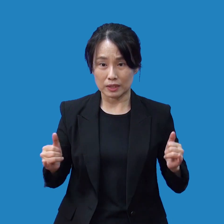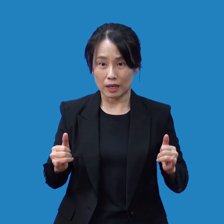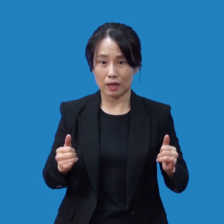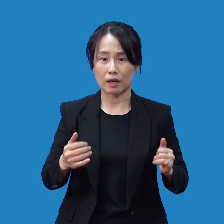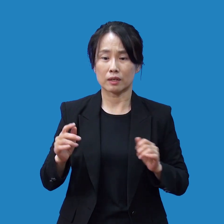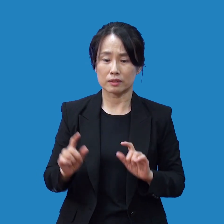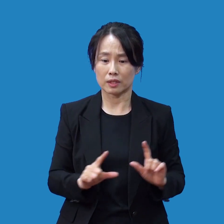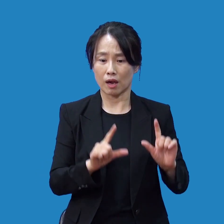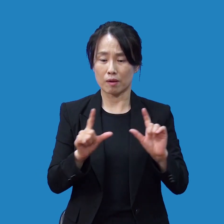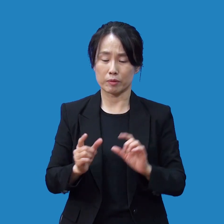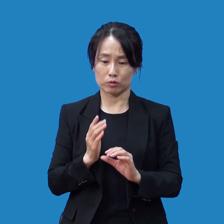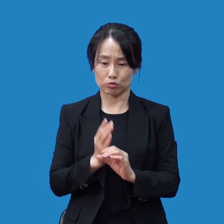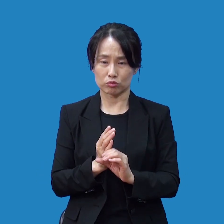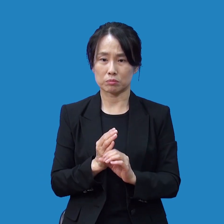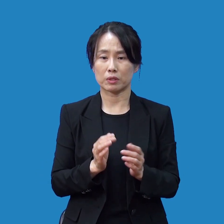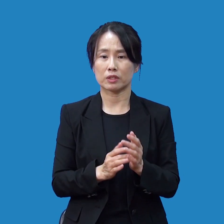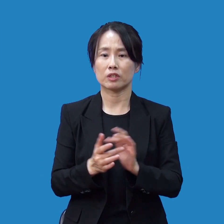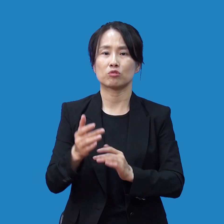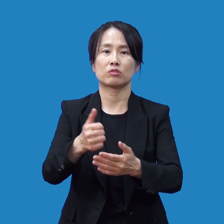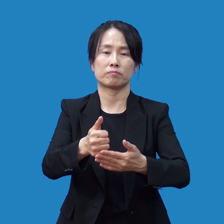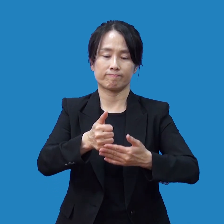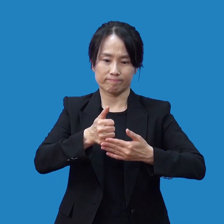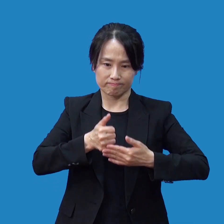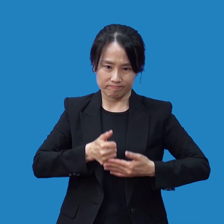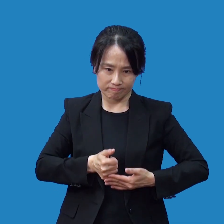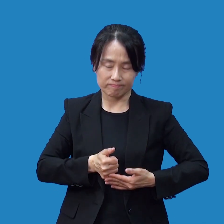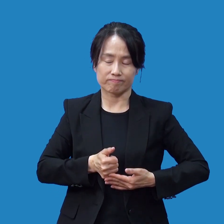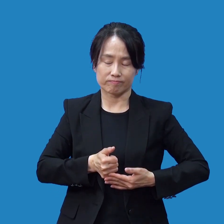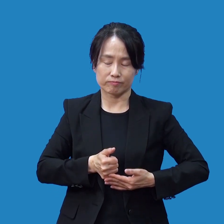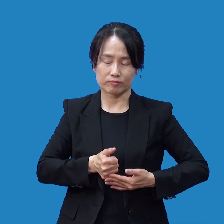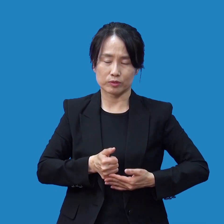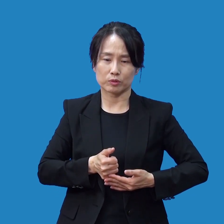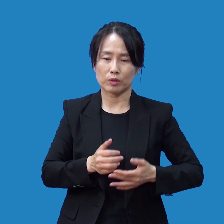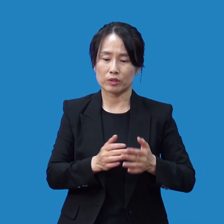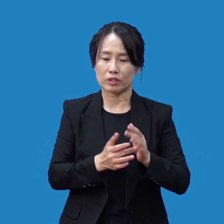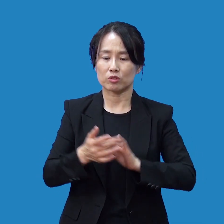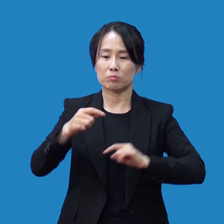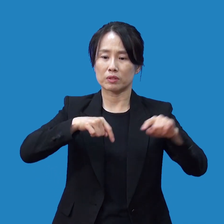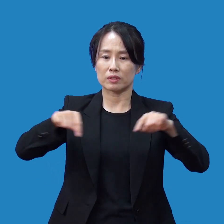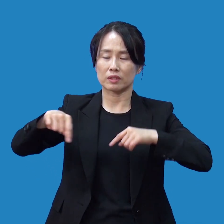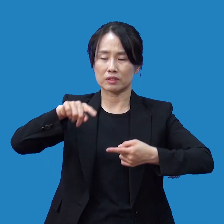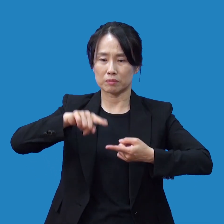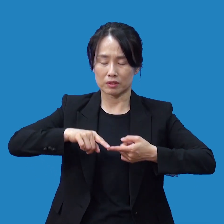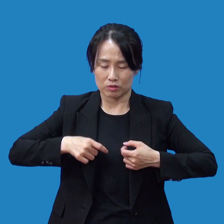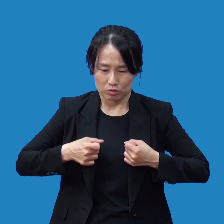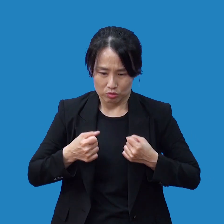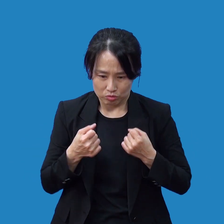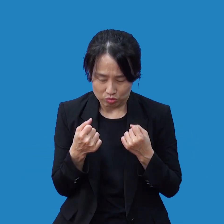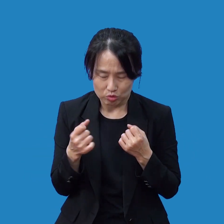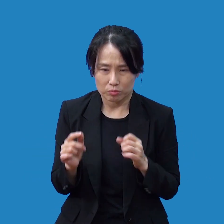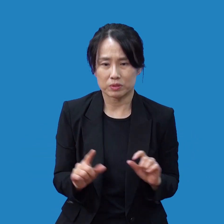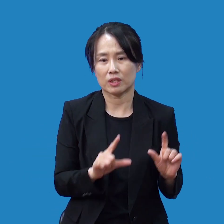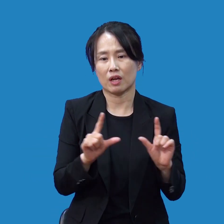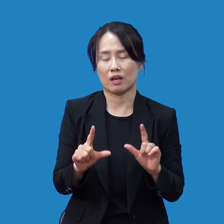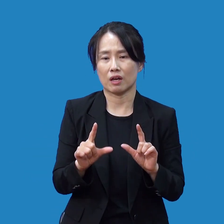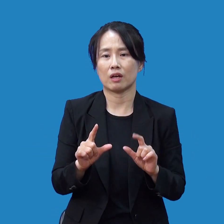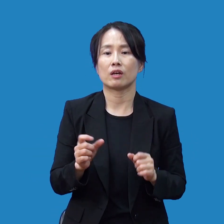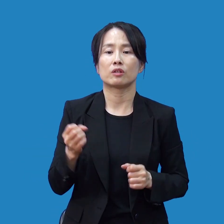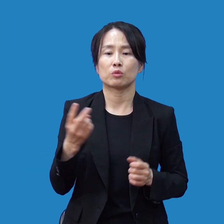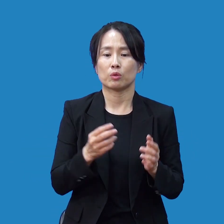왕자의 예수님을 모십니다. 예수님을 모신 사람은 어떻게 될까요? 예수님의 영광을